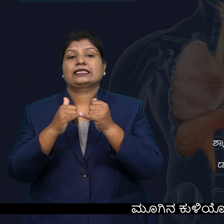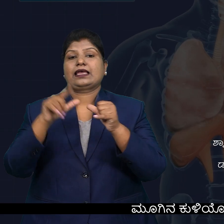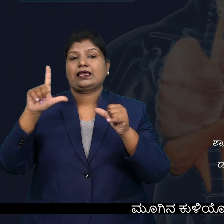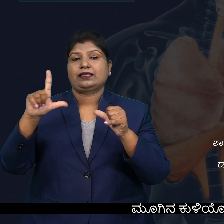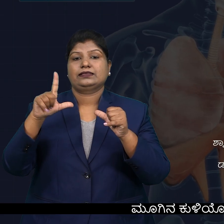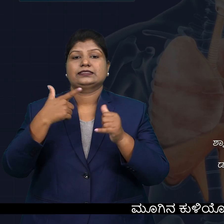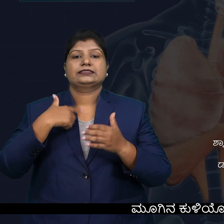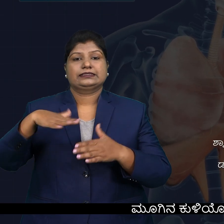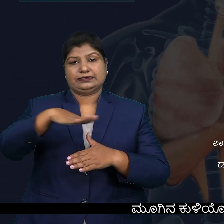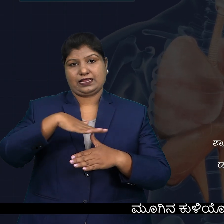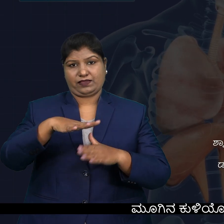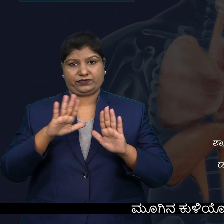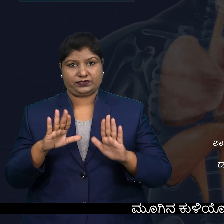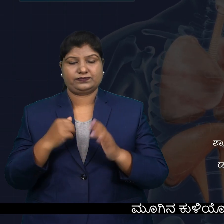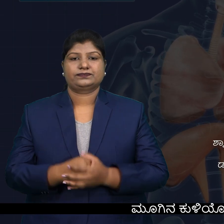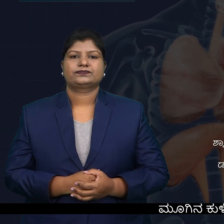ಹೋಗುತ್ತದೆ.